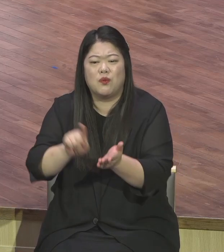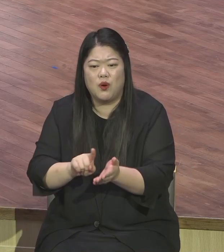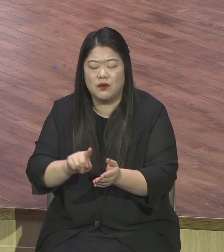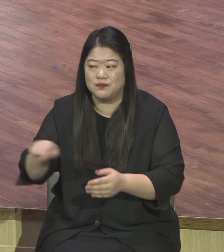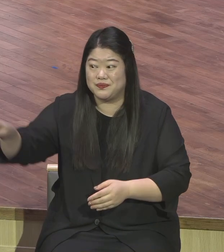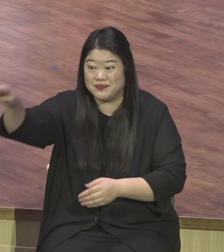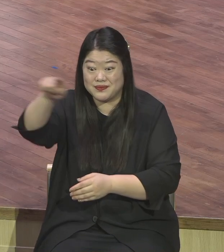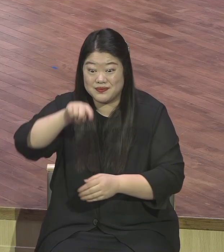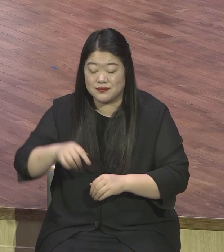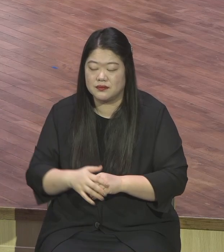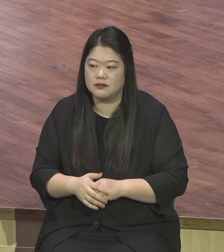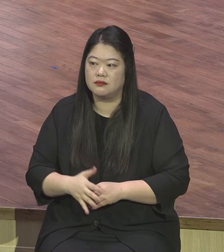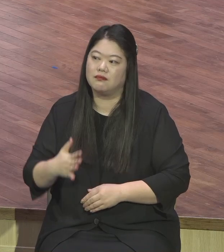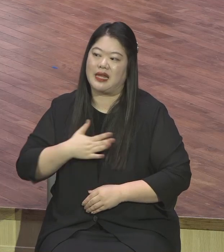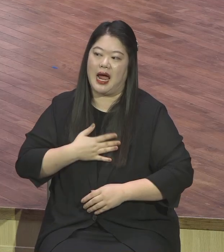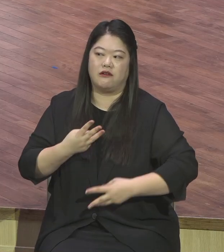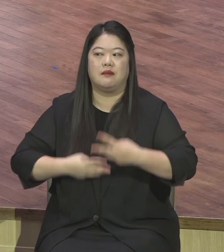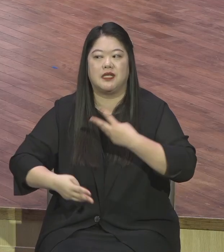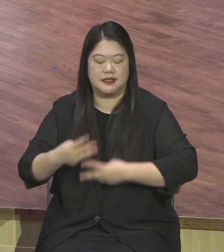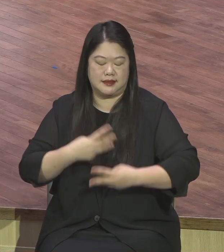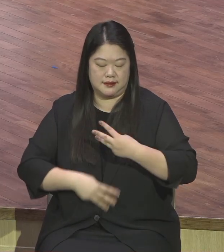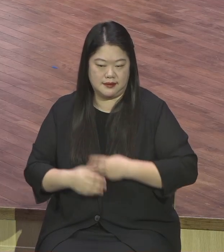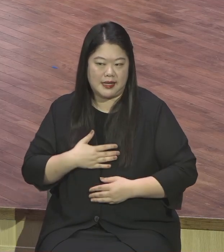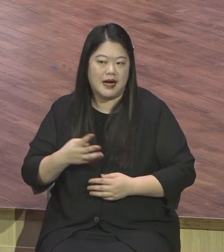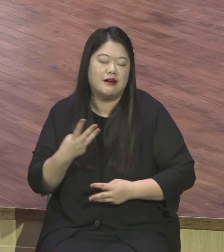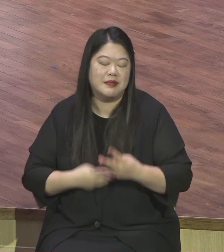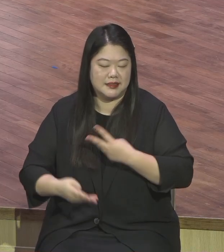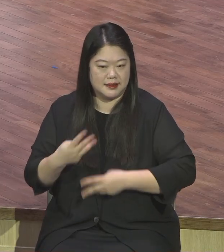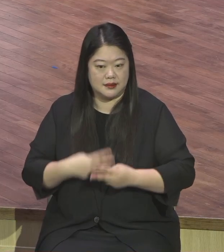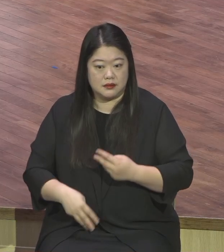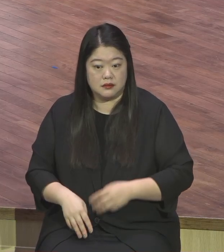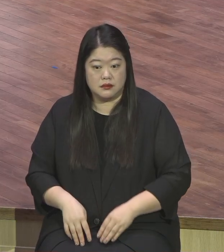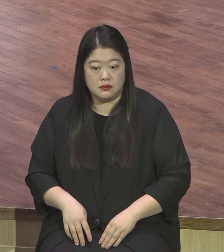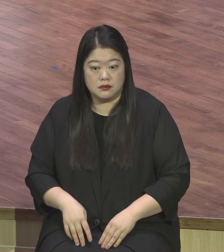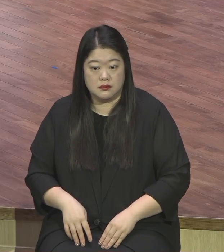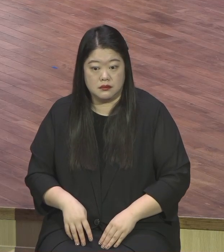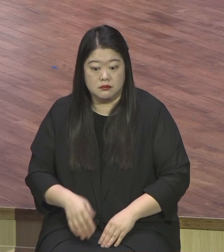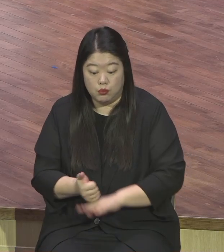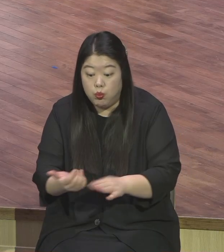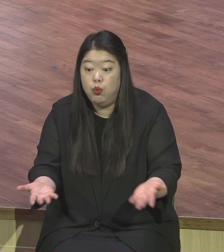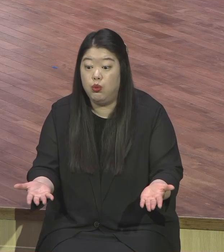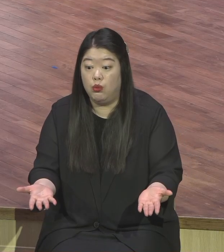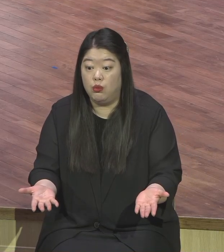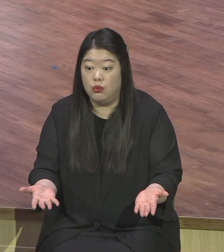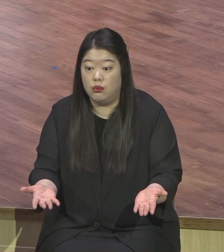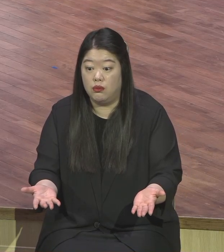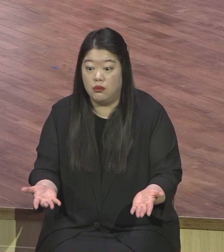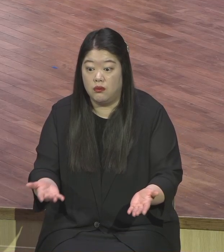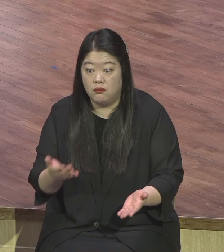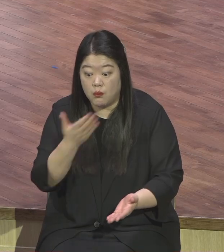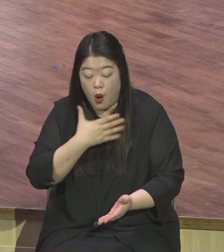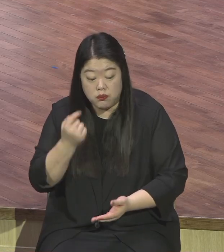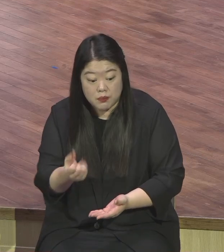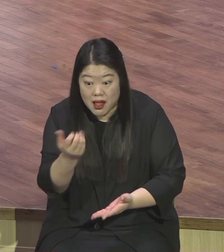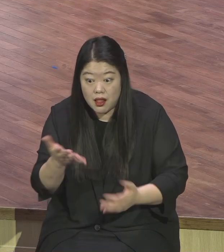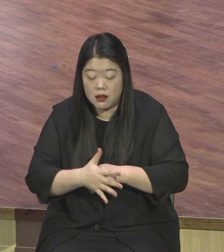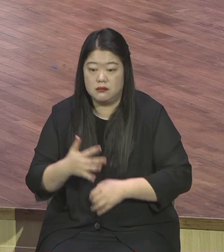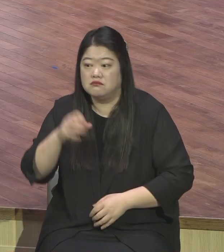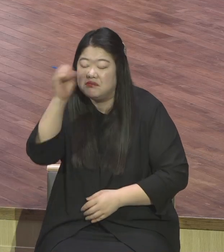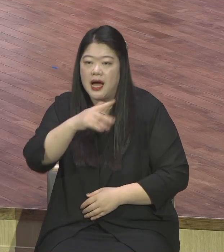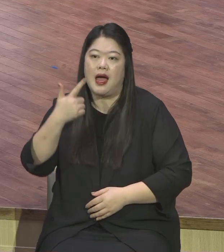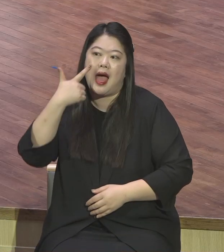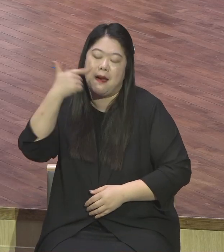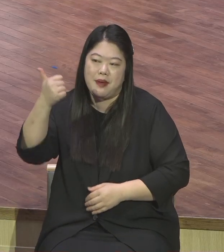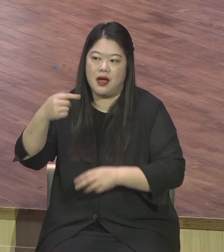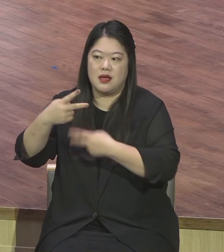지금 우리나라에 교회 반 이상이 주일학교가 없어요. 심지어 청년회도 없어요. 그렇게 후대들이